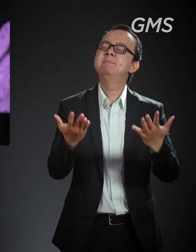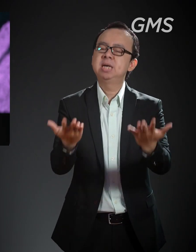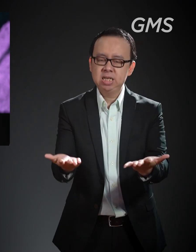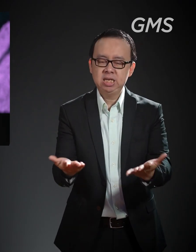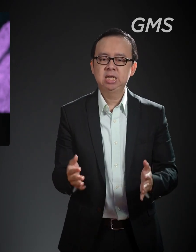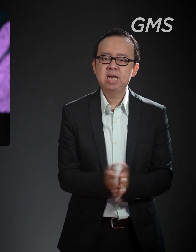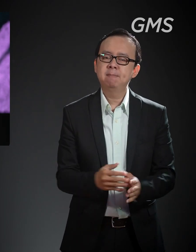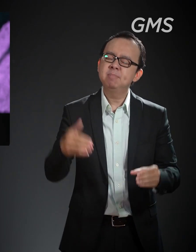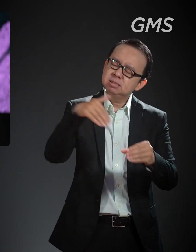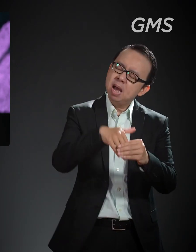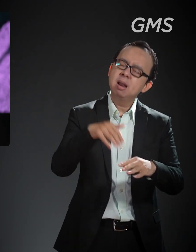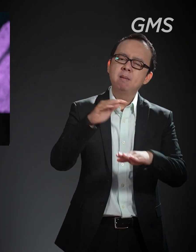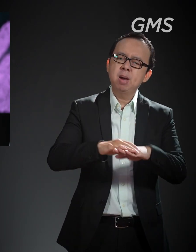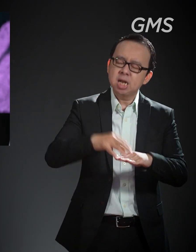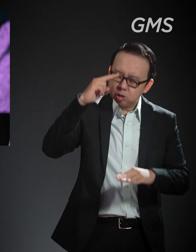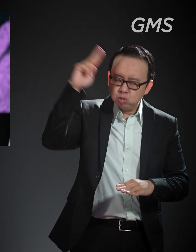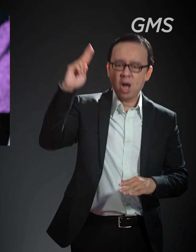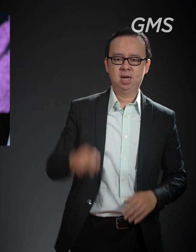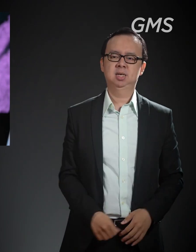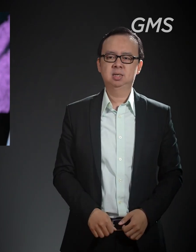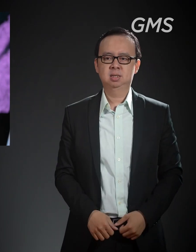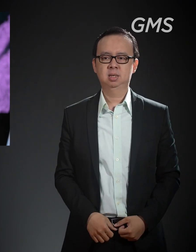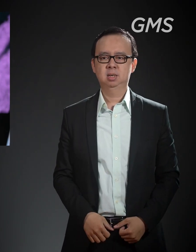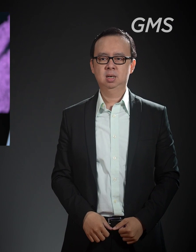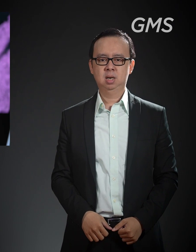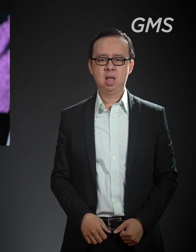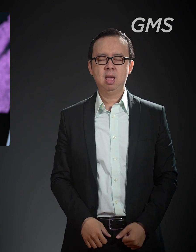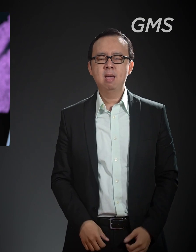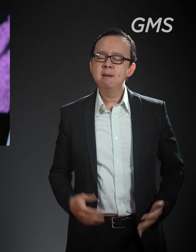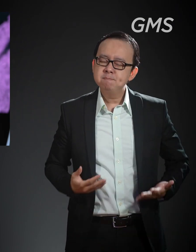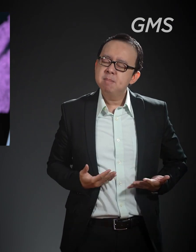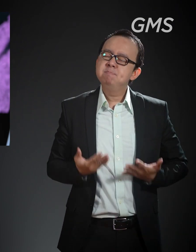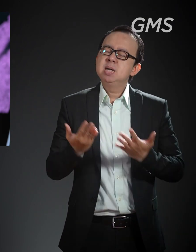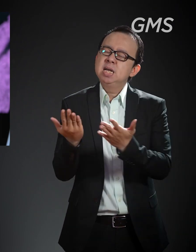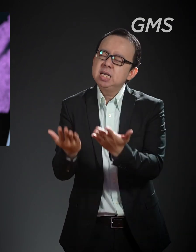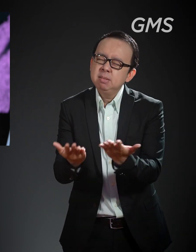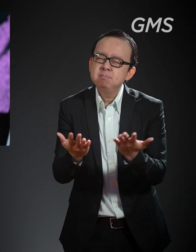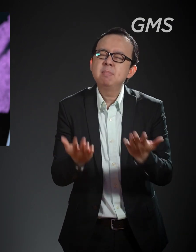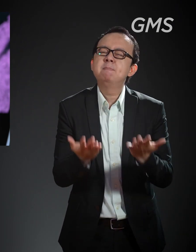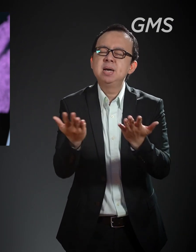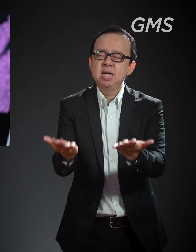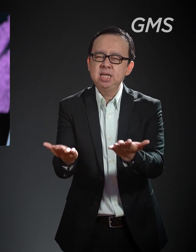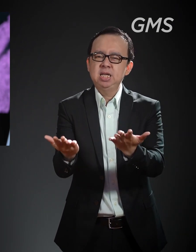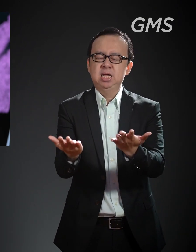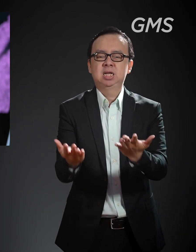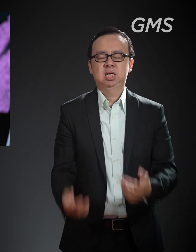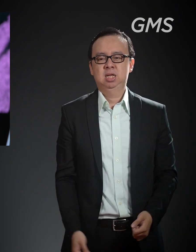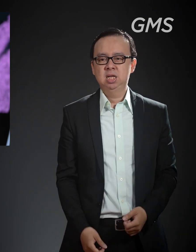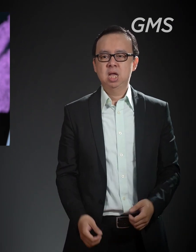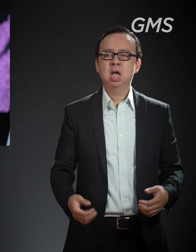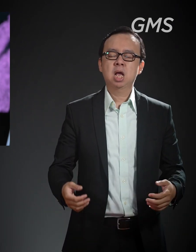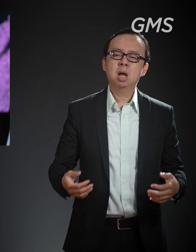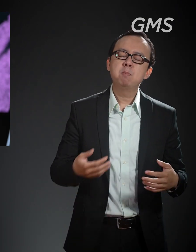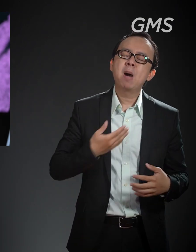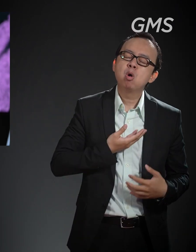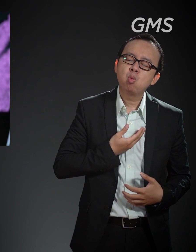Tuhan. Selalu dimulai dari situ. Dia memberikan menurut kemampuan mereka. Lalu mereka melampaui kemampuan mereka, itu